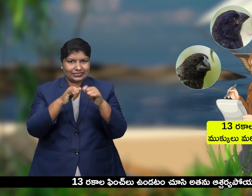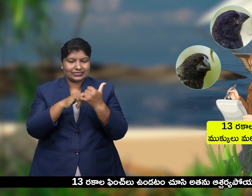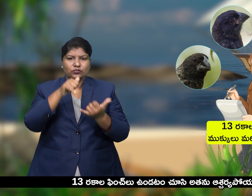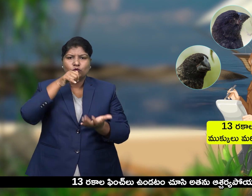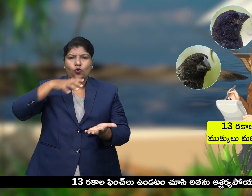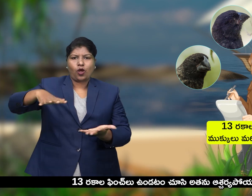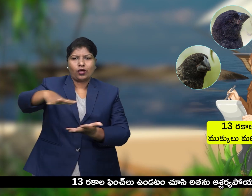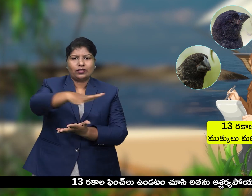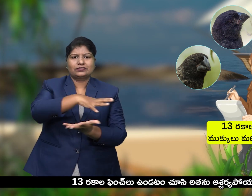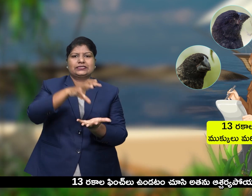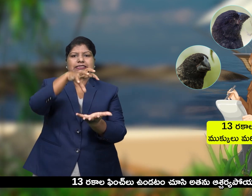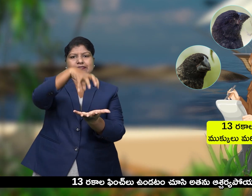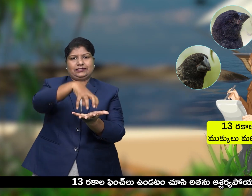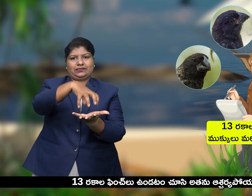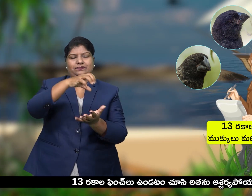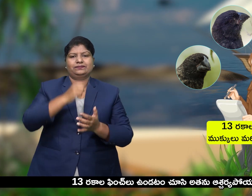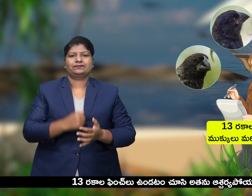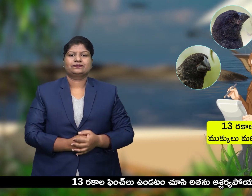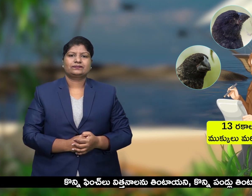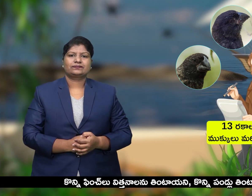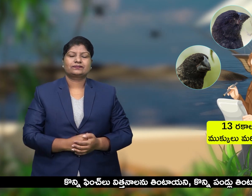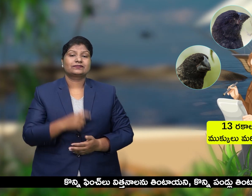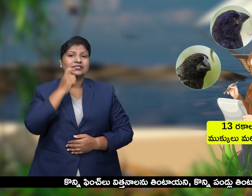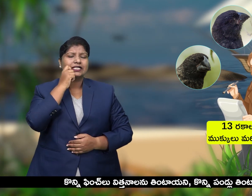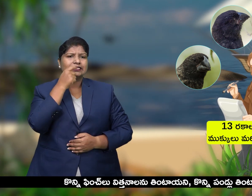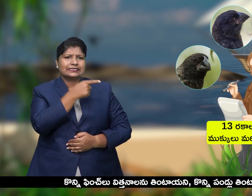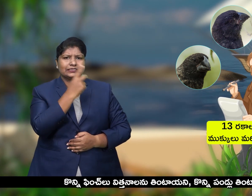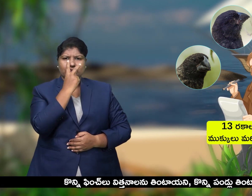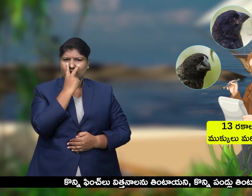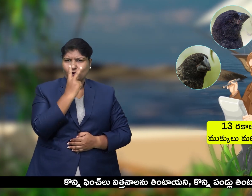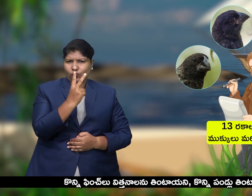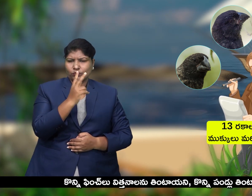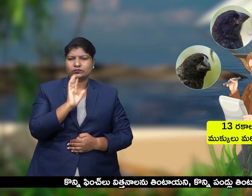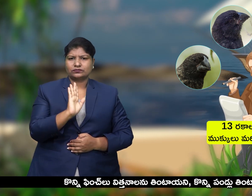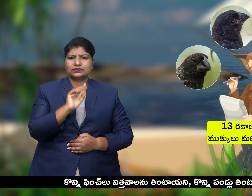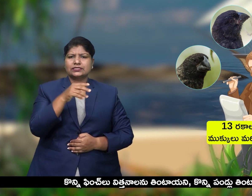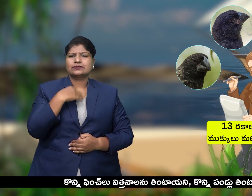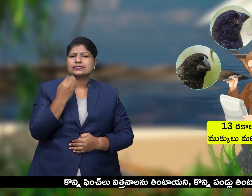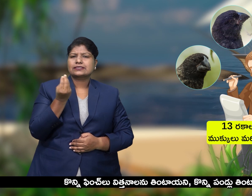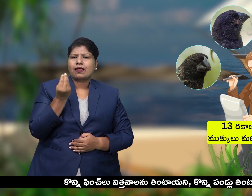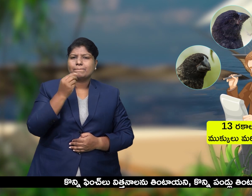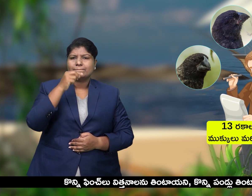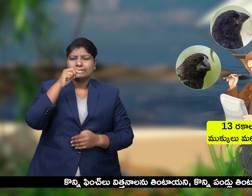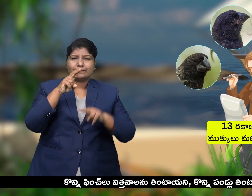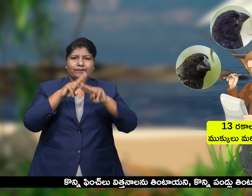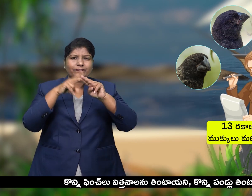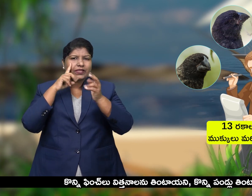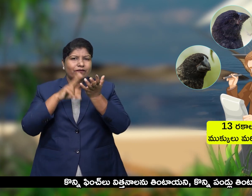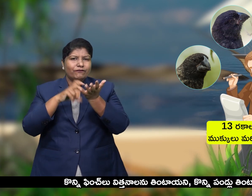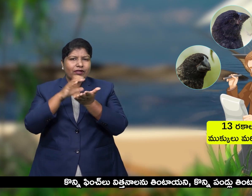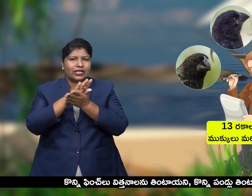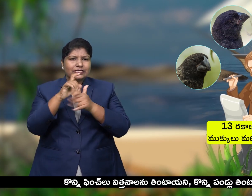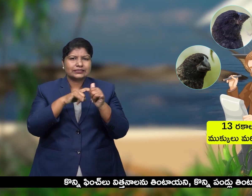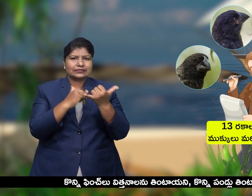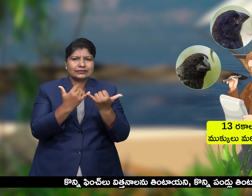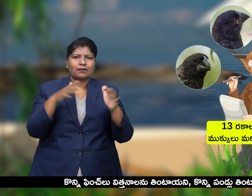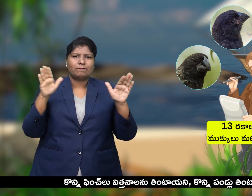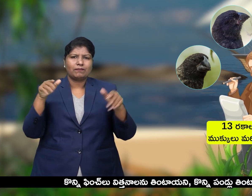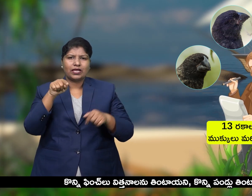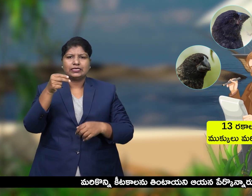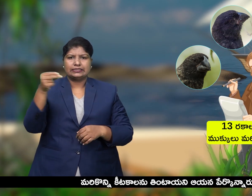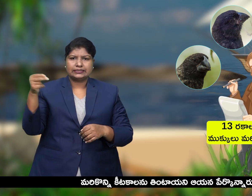కొన్ని ఫించ్లు విత్తనాలను తింటాయని, కొన్ని పండ్లు తింటాయని, మరికొన్ని కీటకాలను